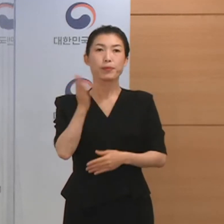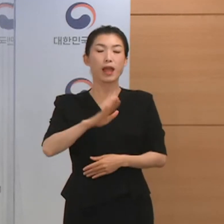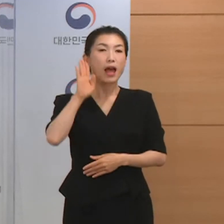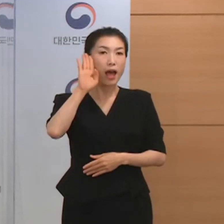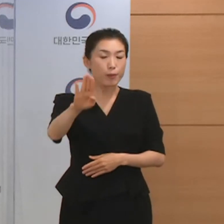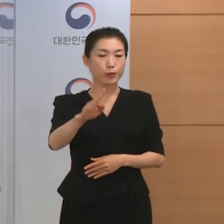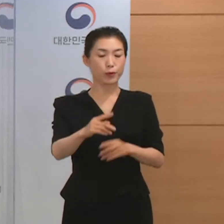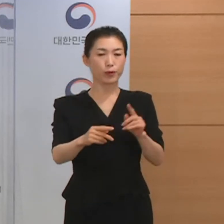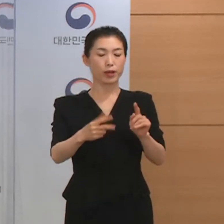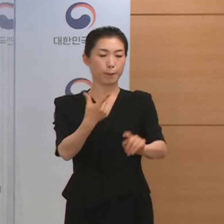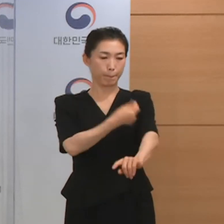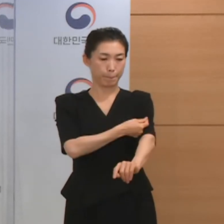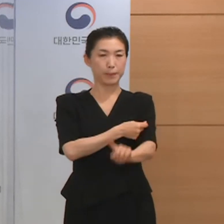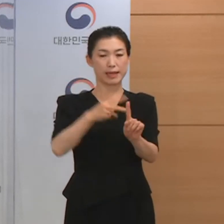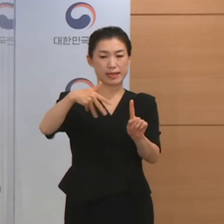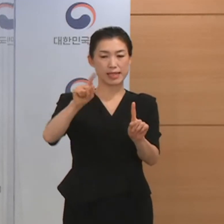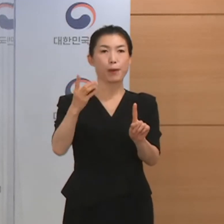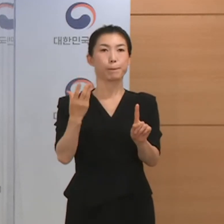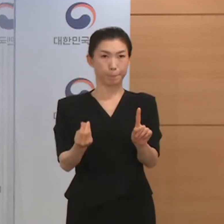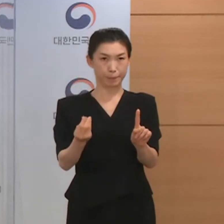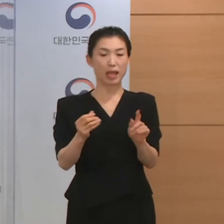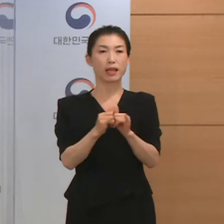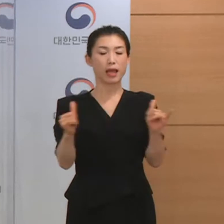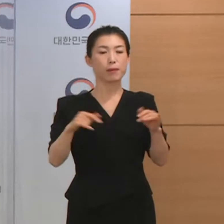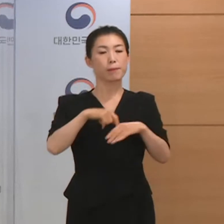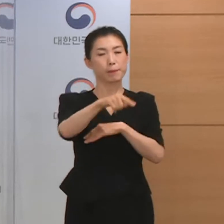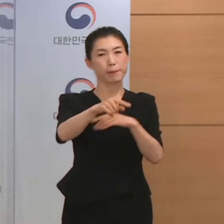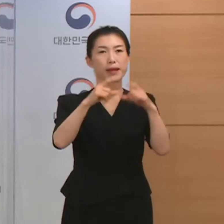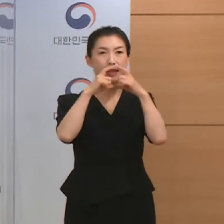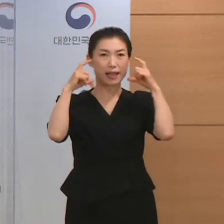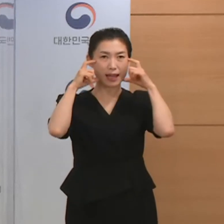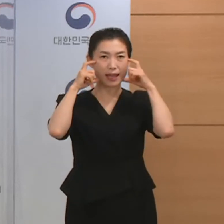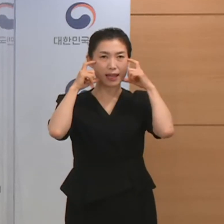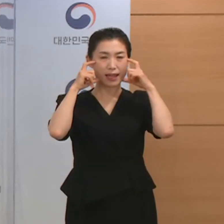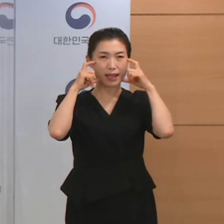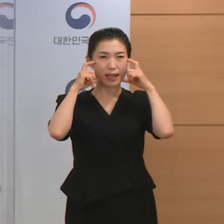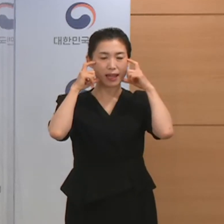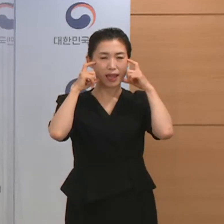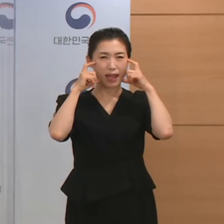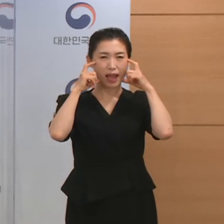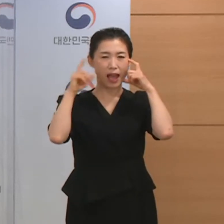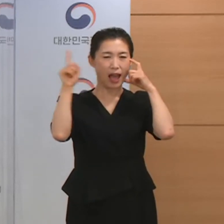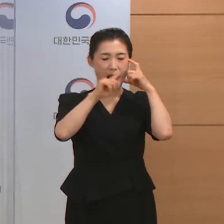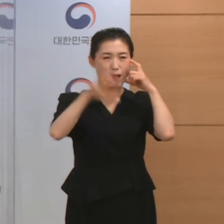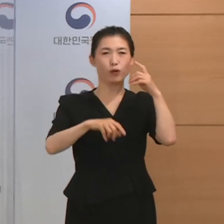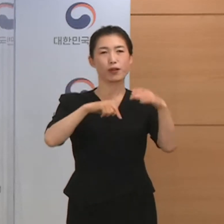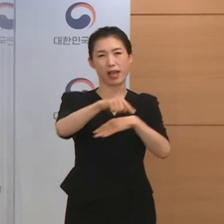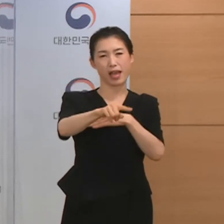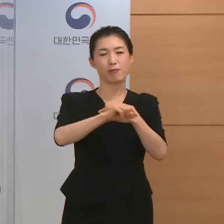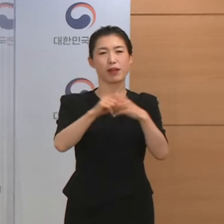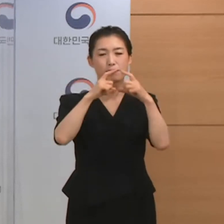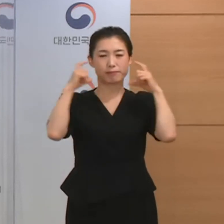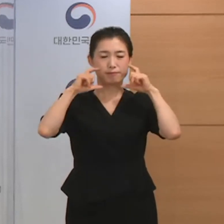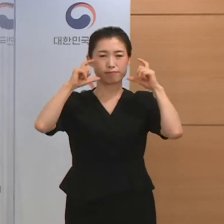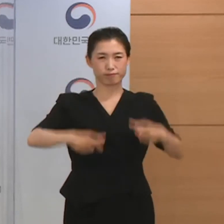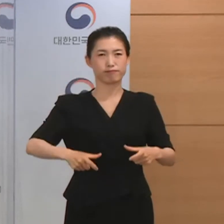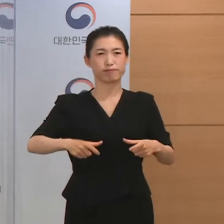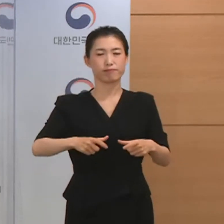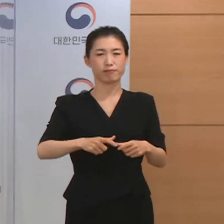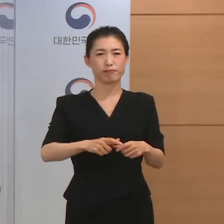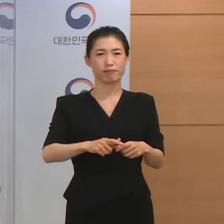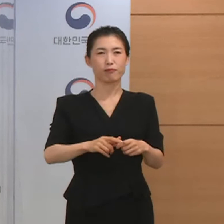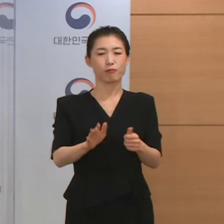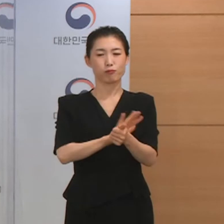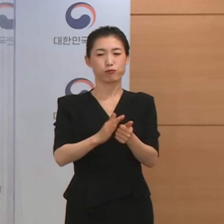마치신 분들에 한해서 야외에서의 마스크 착용을 예외 조항으로 지금 인센티브를